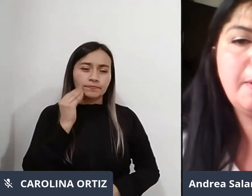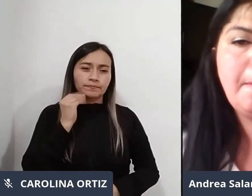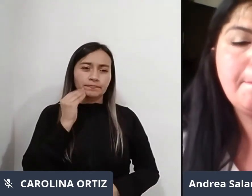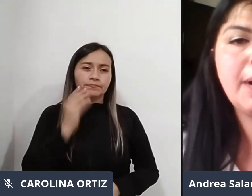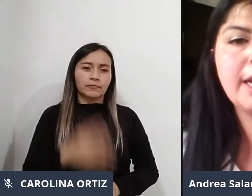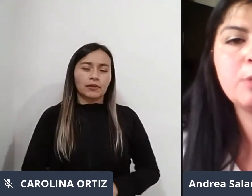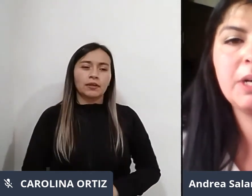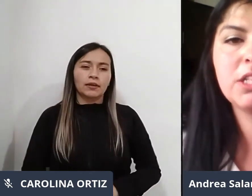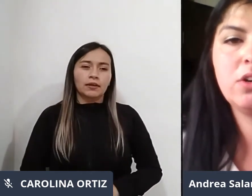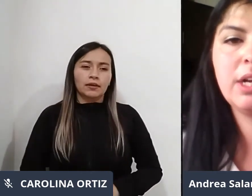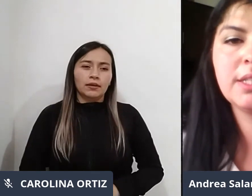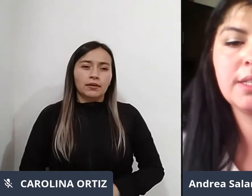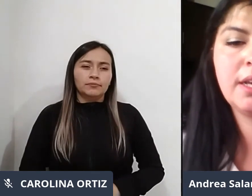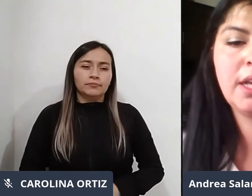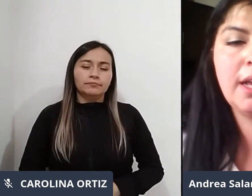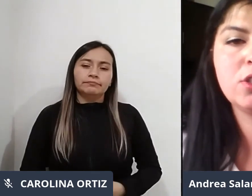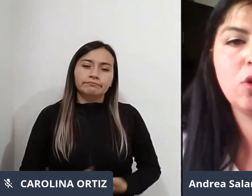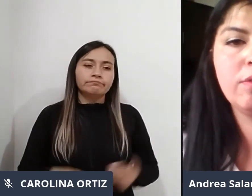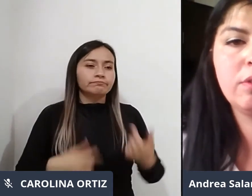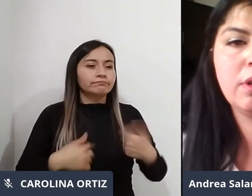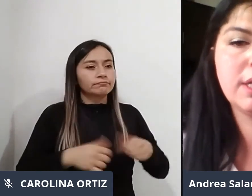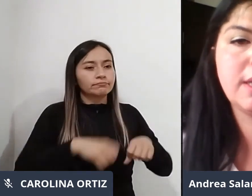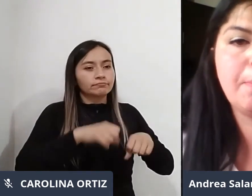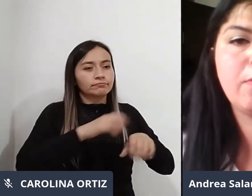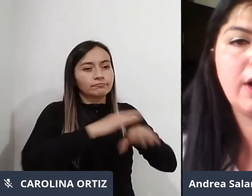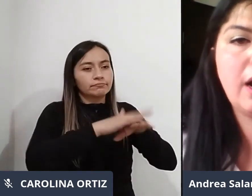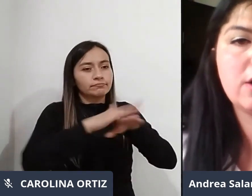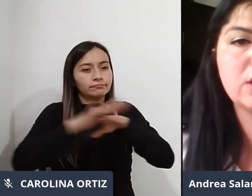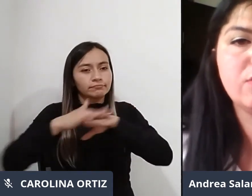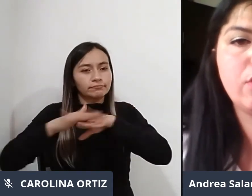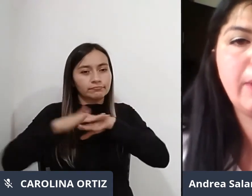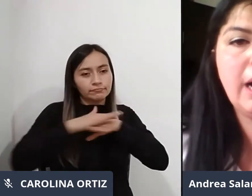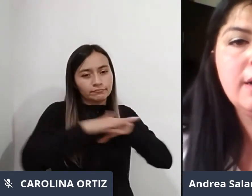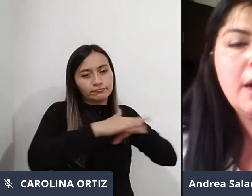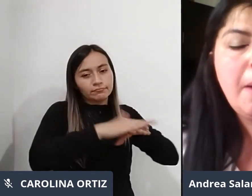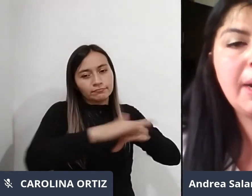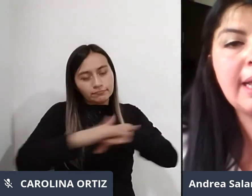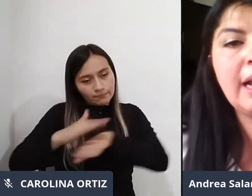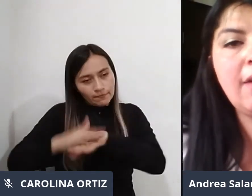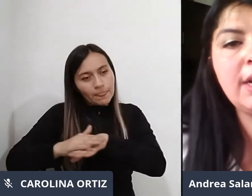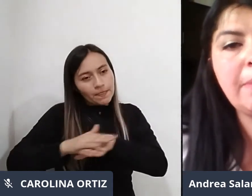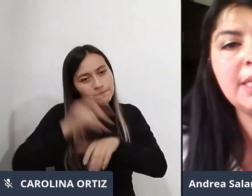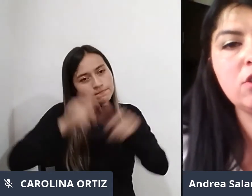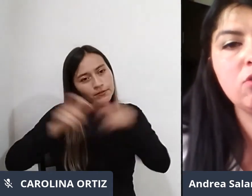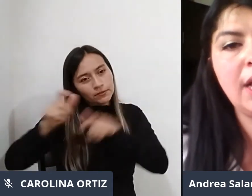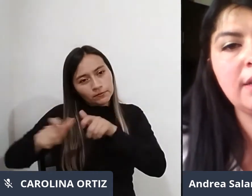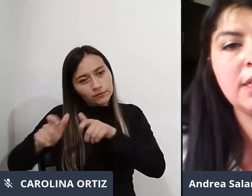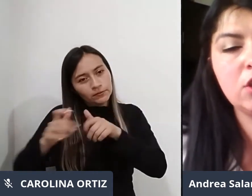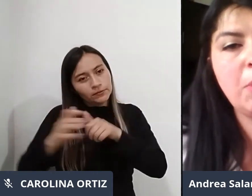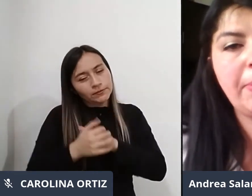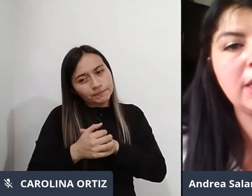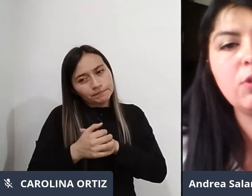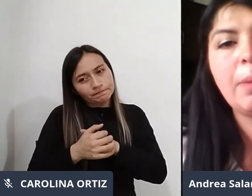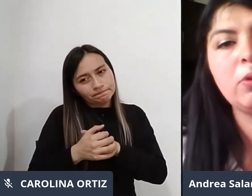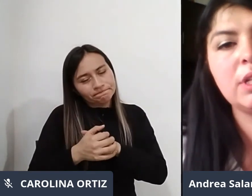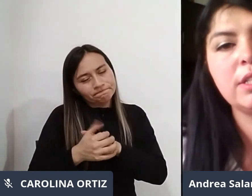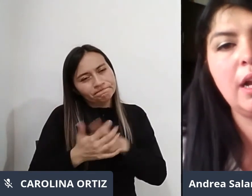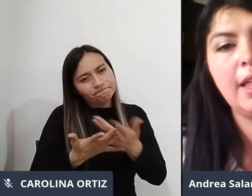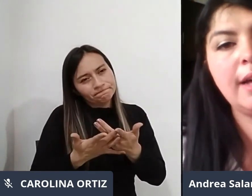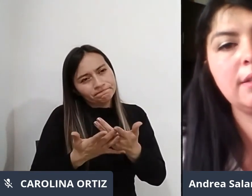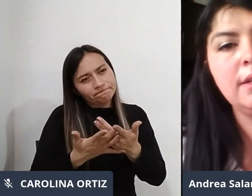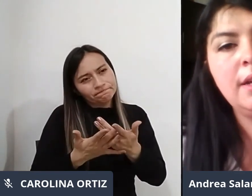invitar varias personas que están por fuera de la educación formal para que le hablen a mis estudiantes, y eso me parece